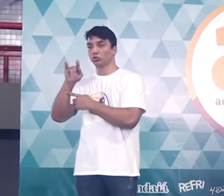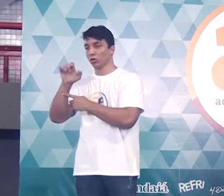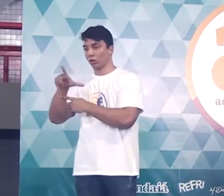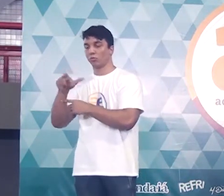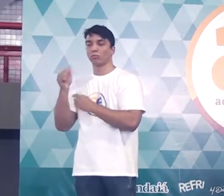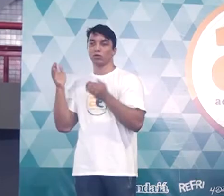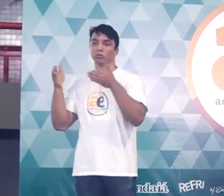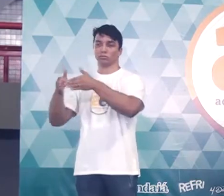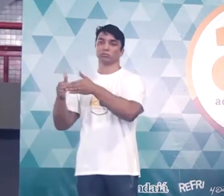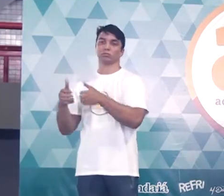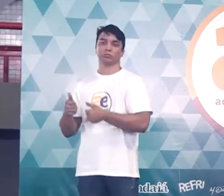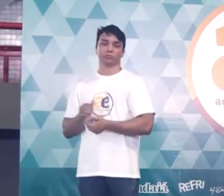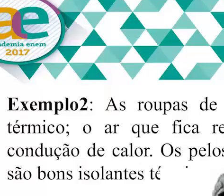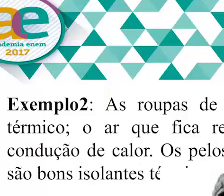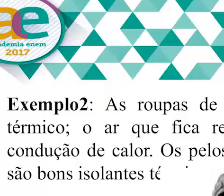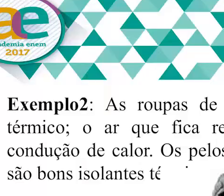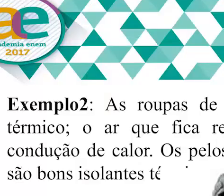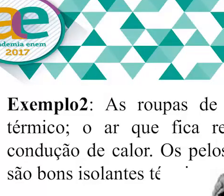tá bom?